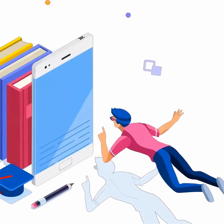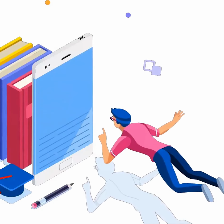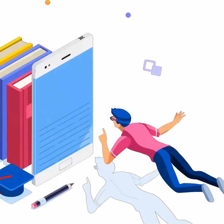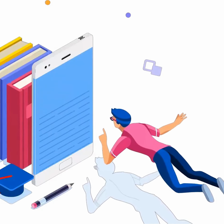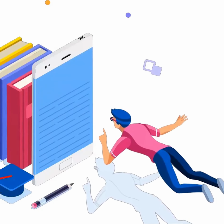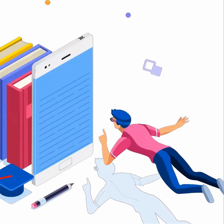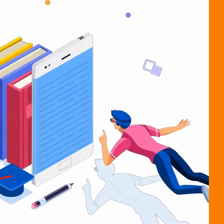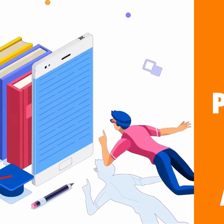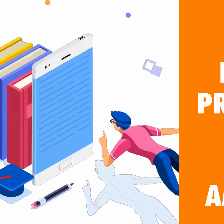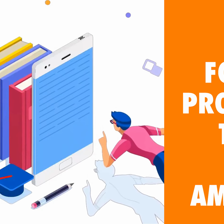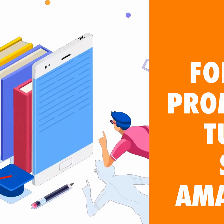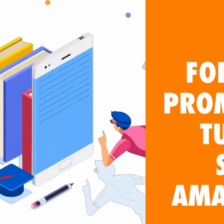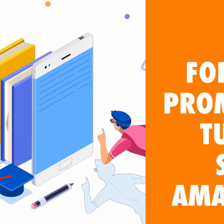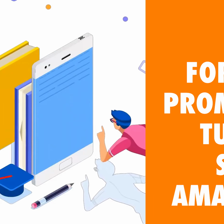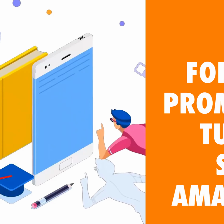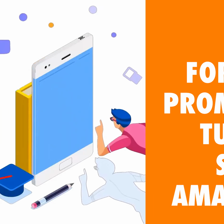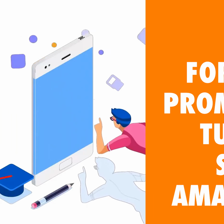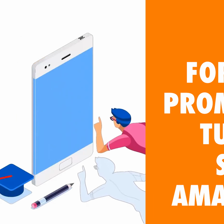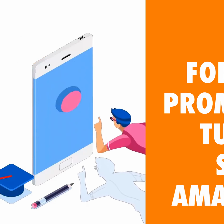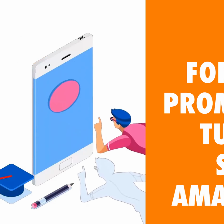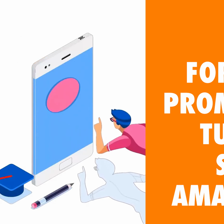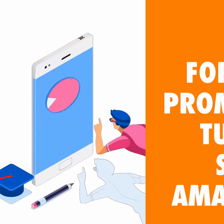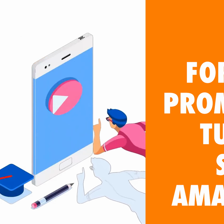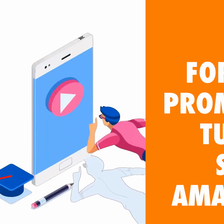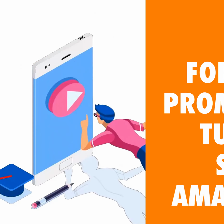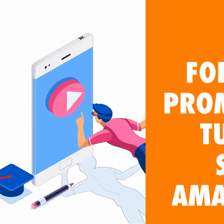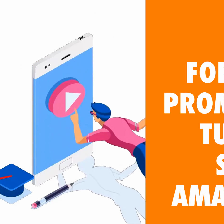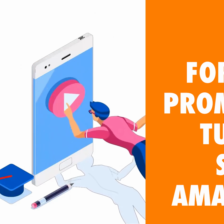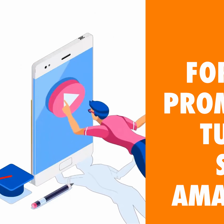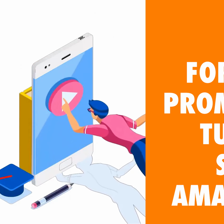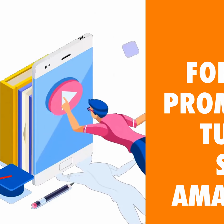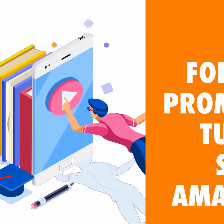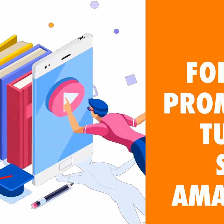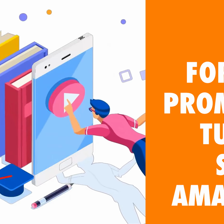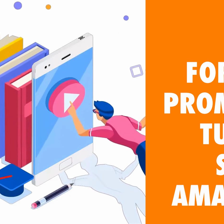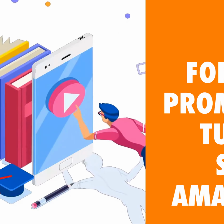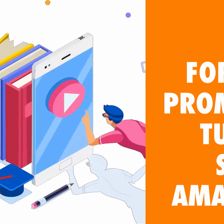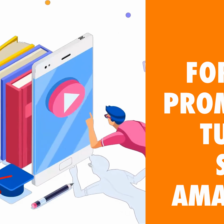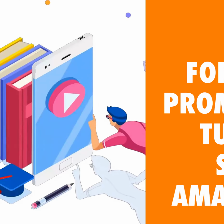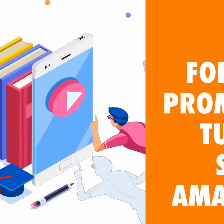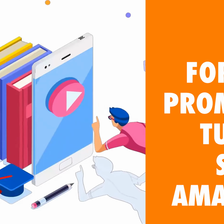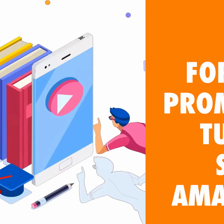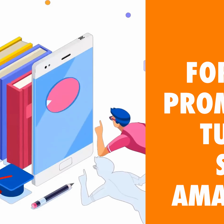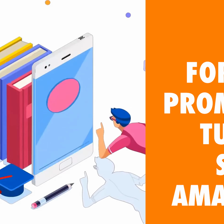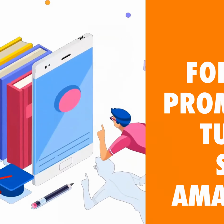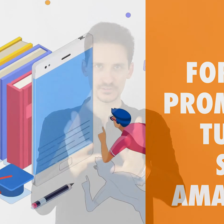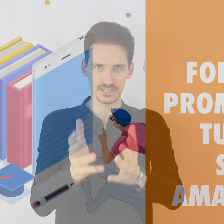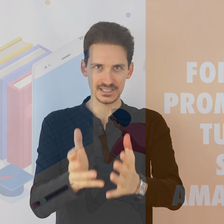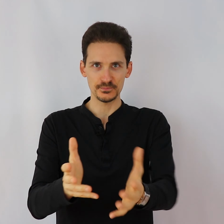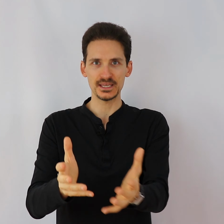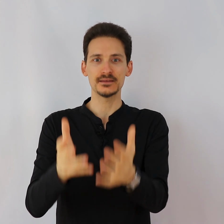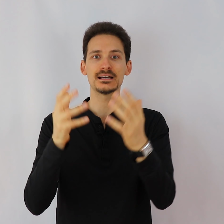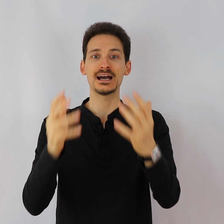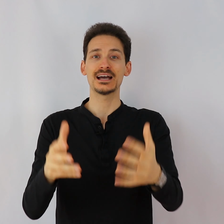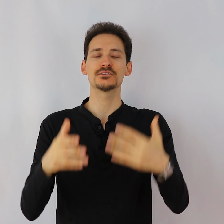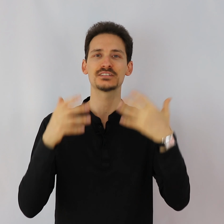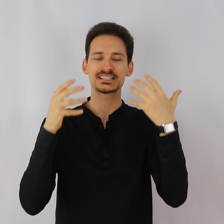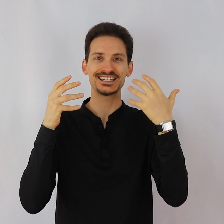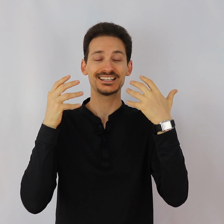formas de promocionar tu libro según amazon kdp dentro de la plataforma amazon kdp hay una serie